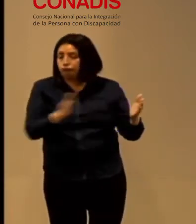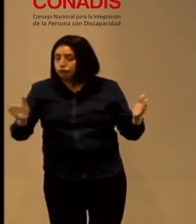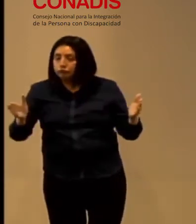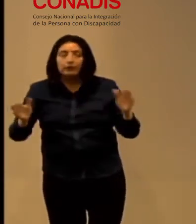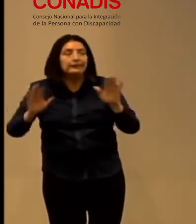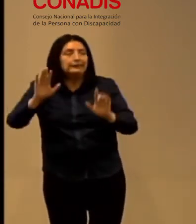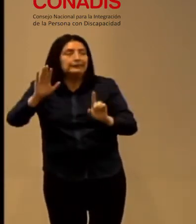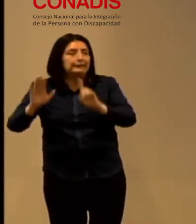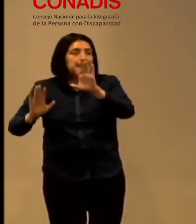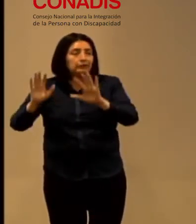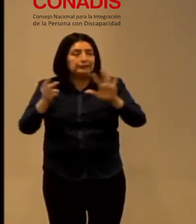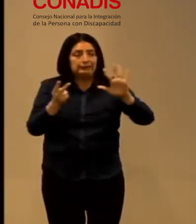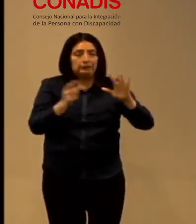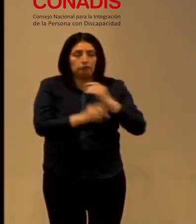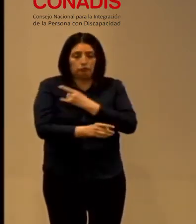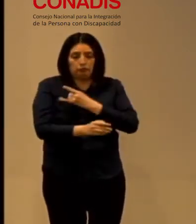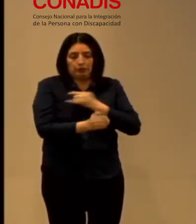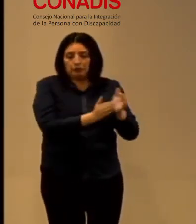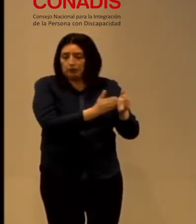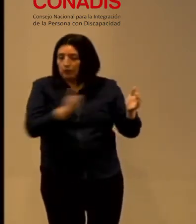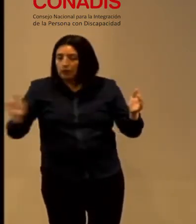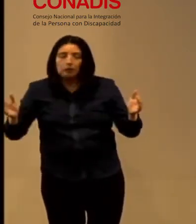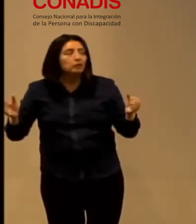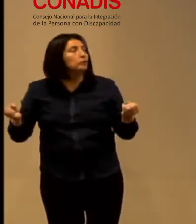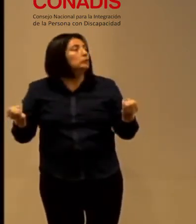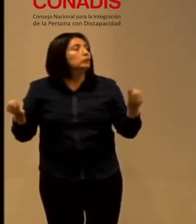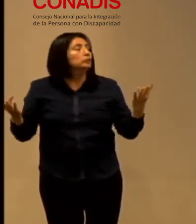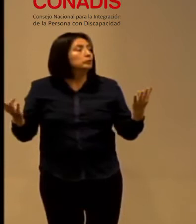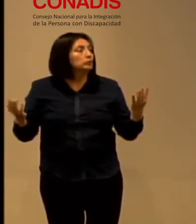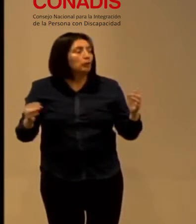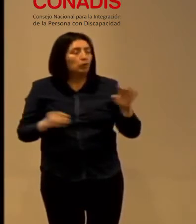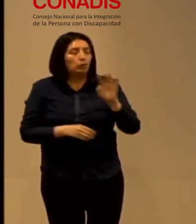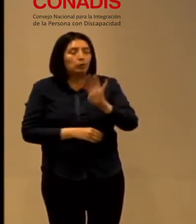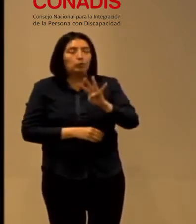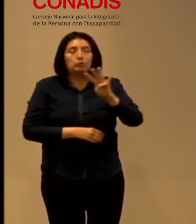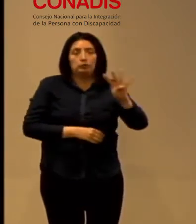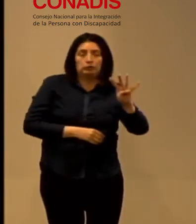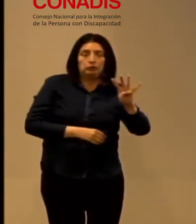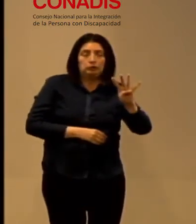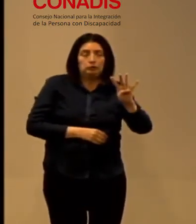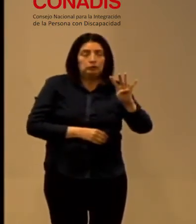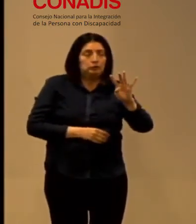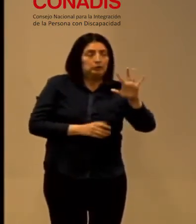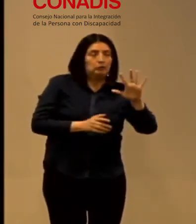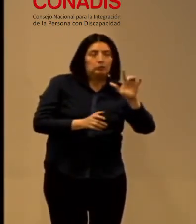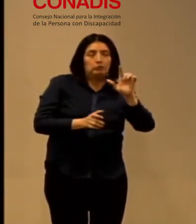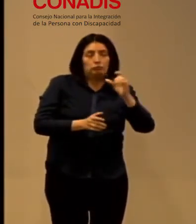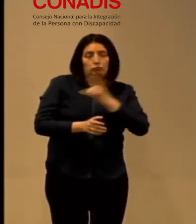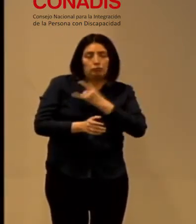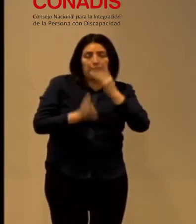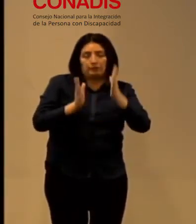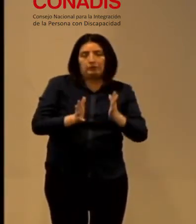universidades, ellos nos señalan que tienen 451 universitarios con alguna discapacidad.